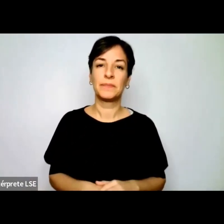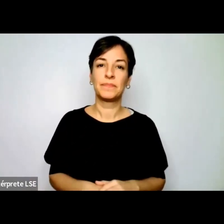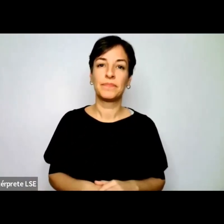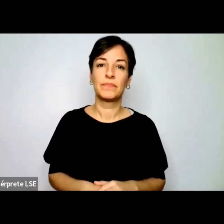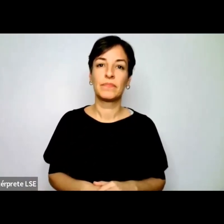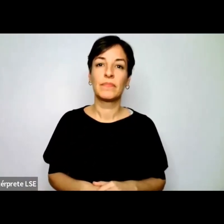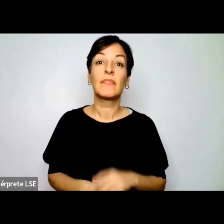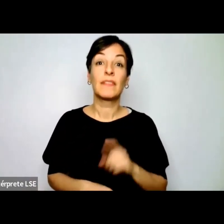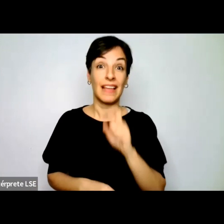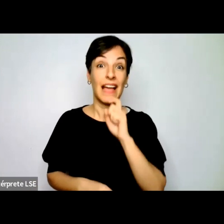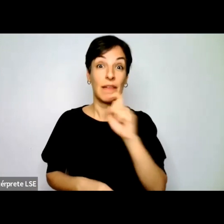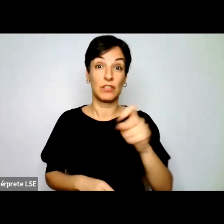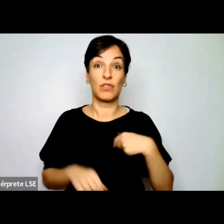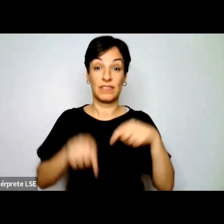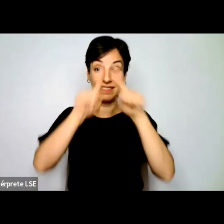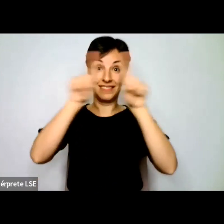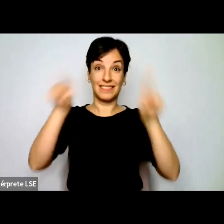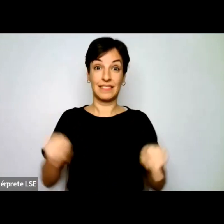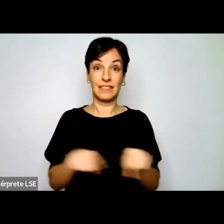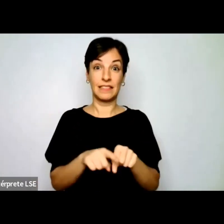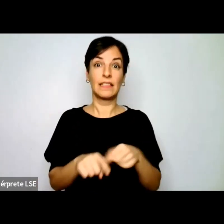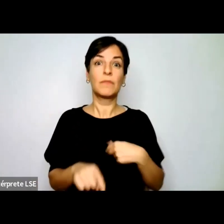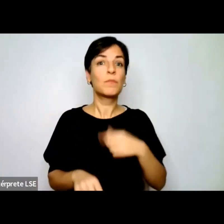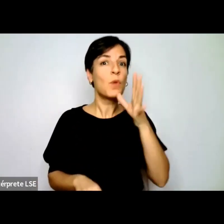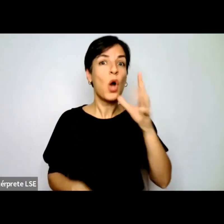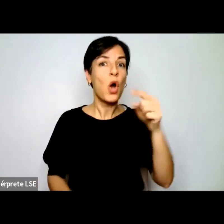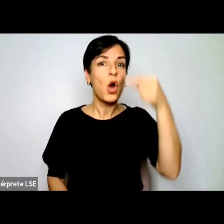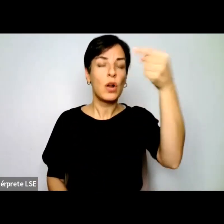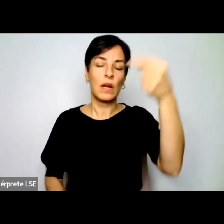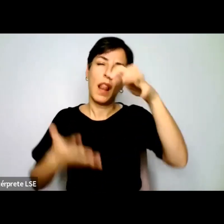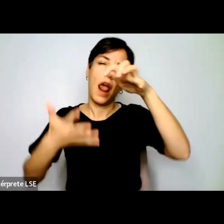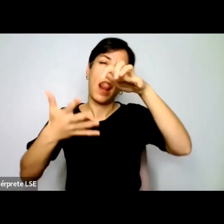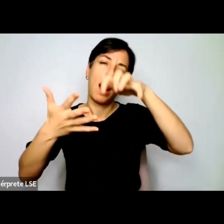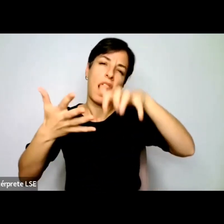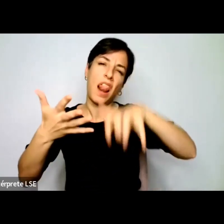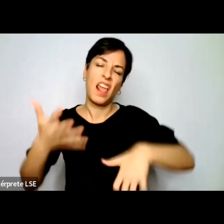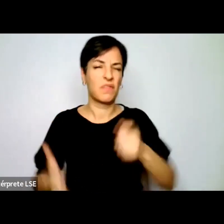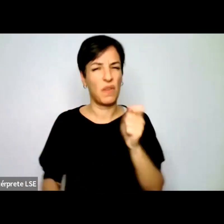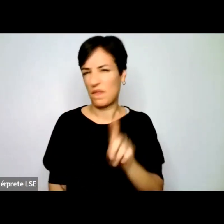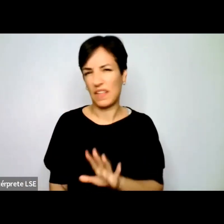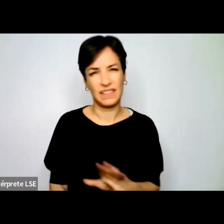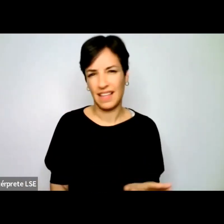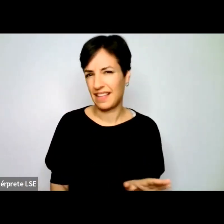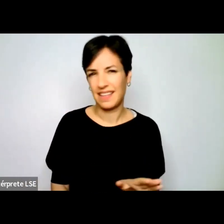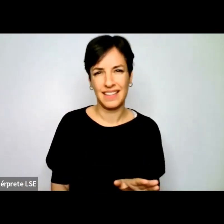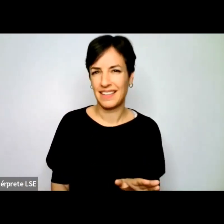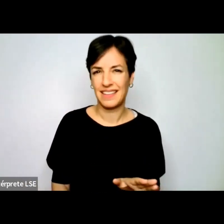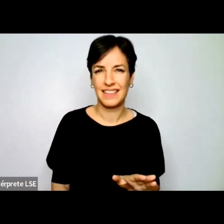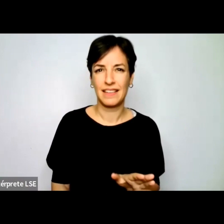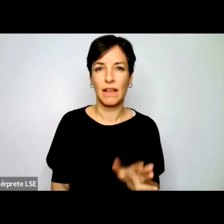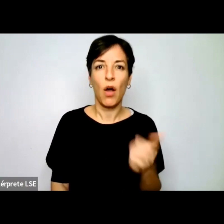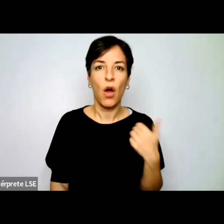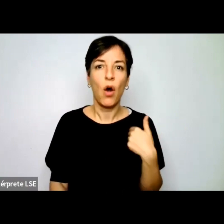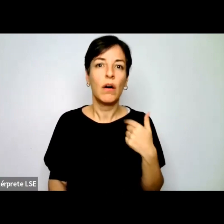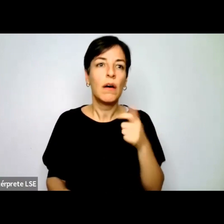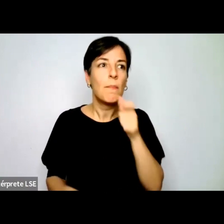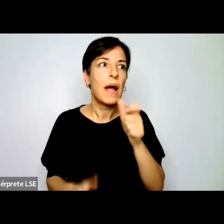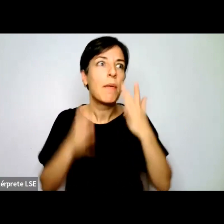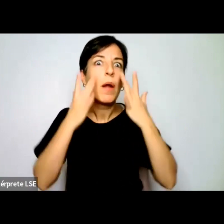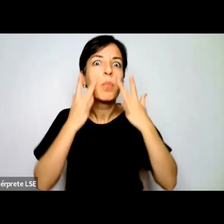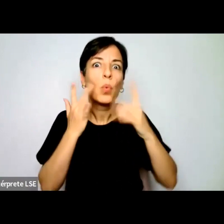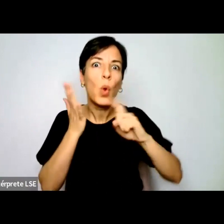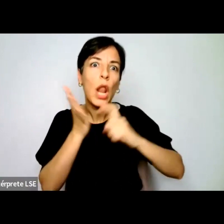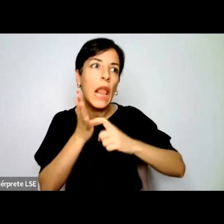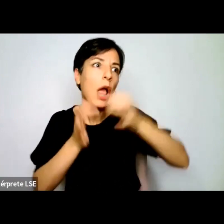lo contéis de una manera muy detallada o muy extensa aquí y tampoco con términos jurídicos, sino con